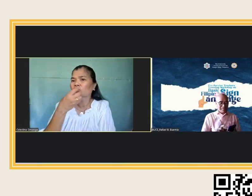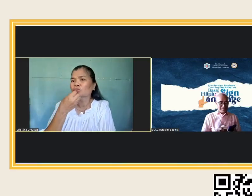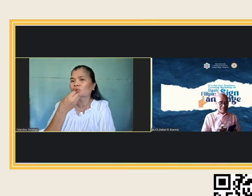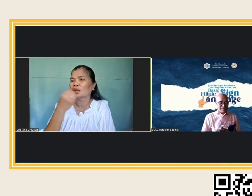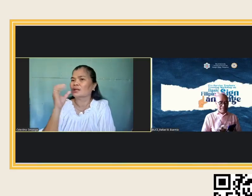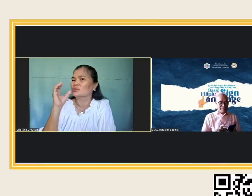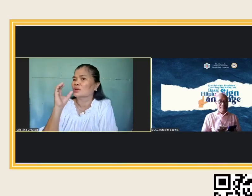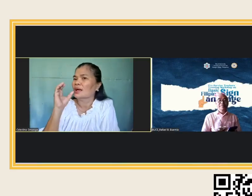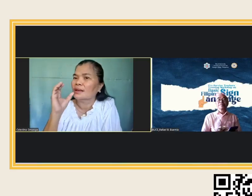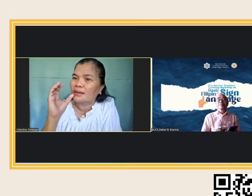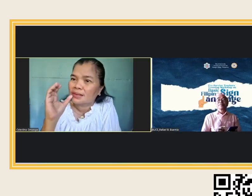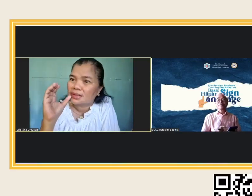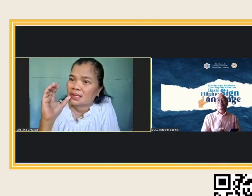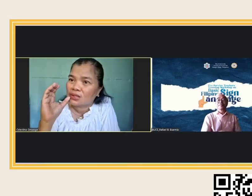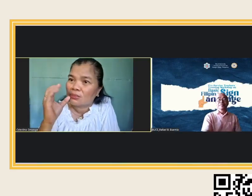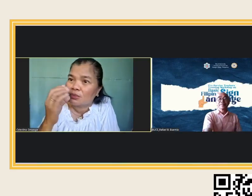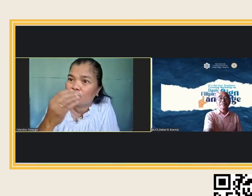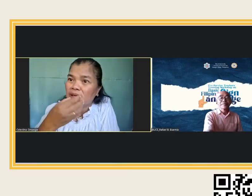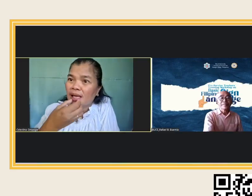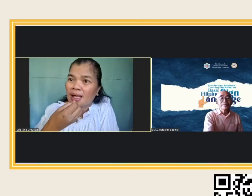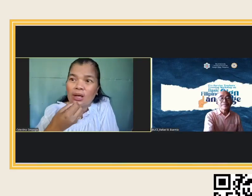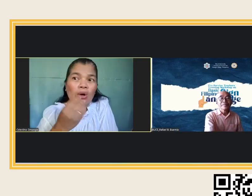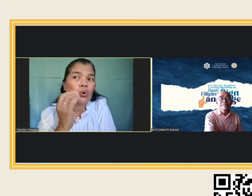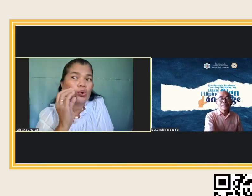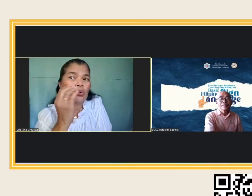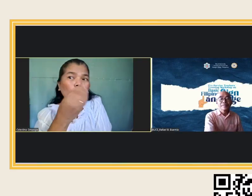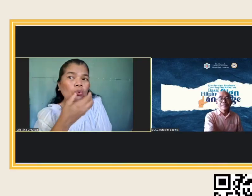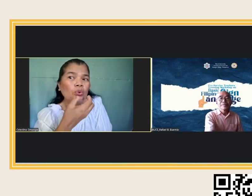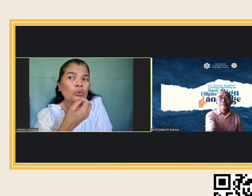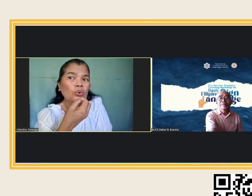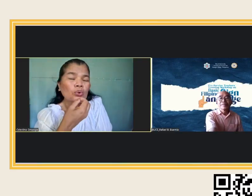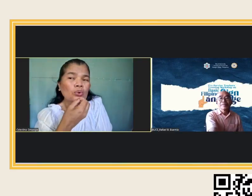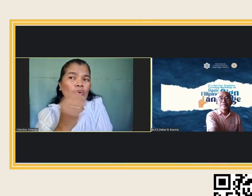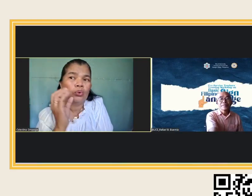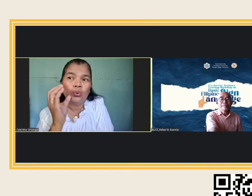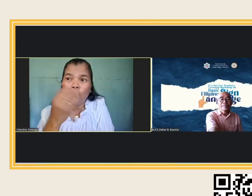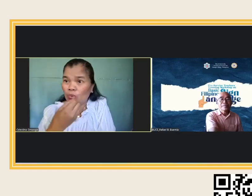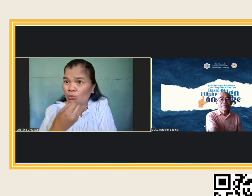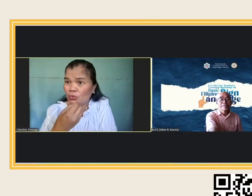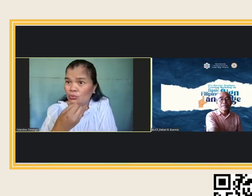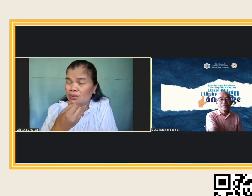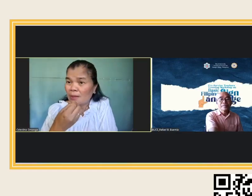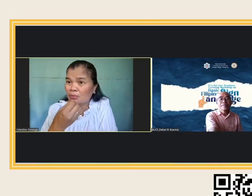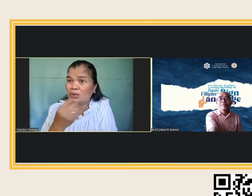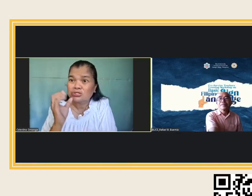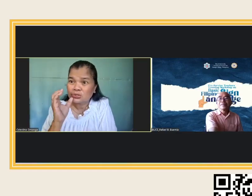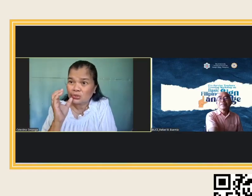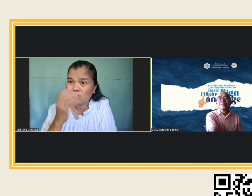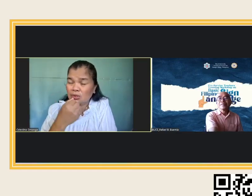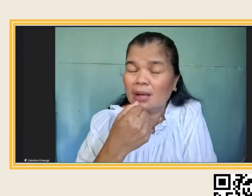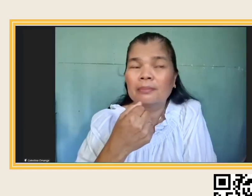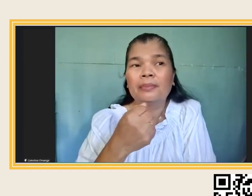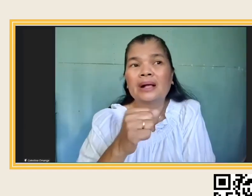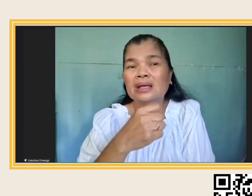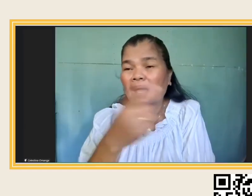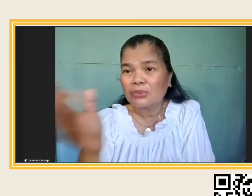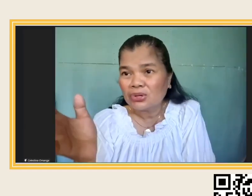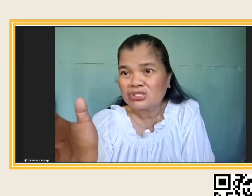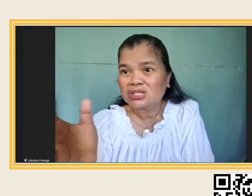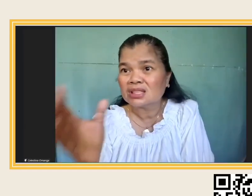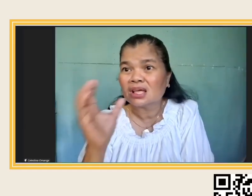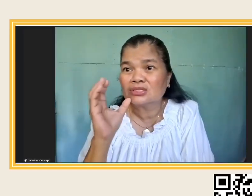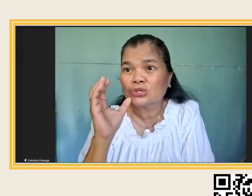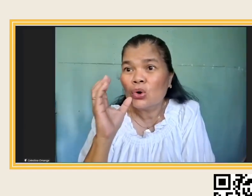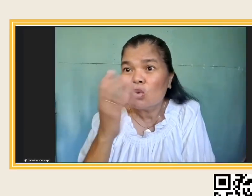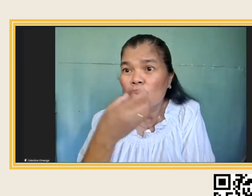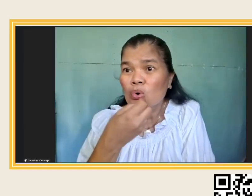who, ganito yan. Tingnan nyo mabuti ha. Who. Who. Tapos, pag ginamit niya